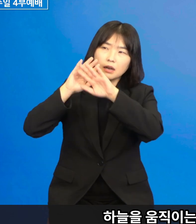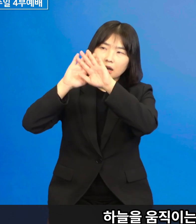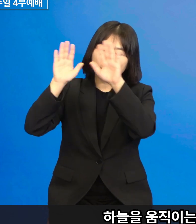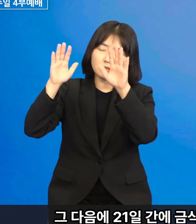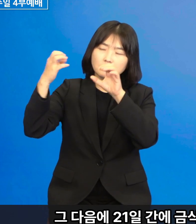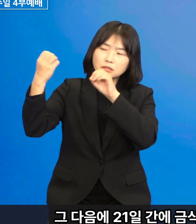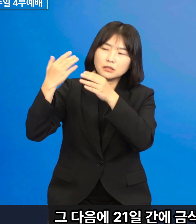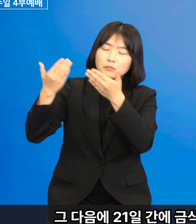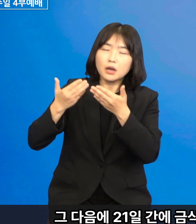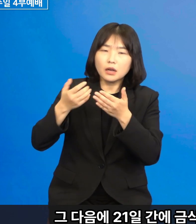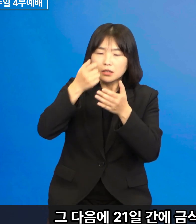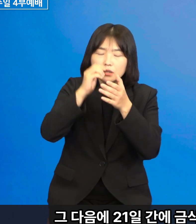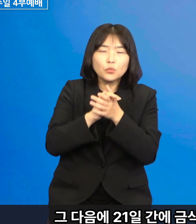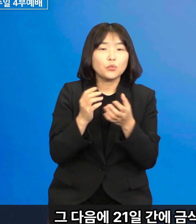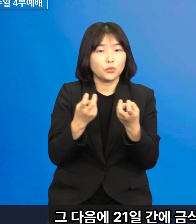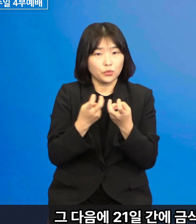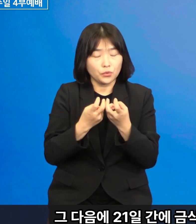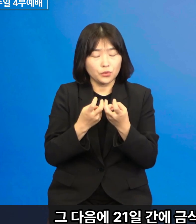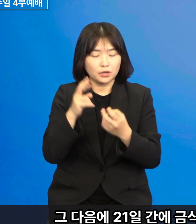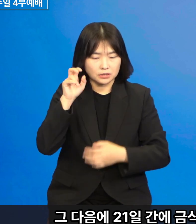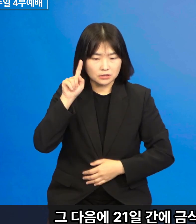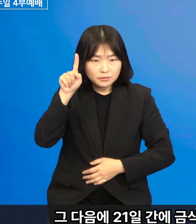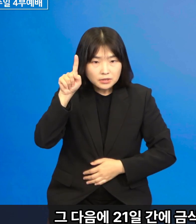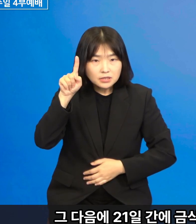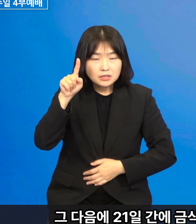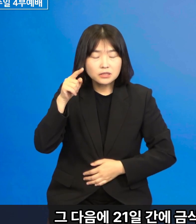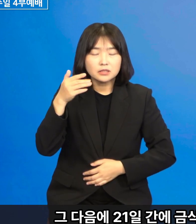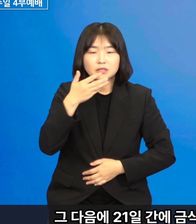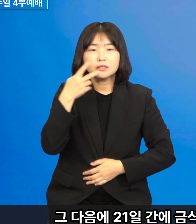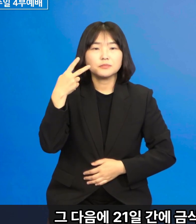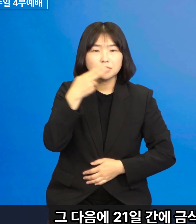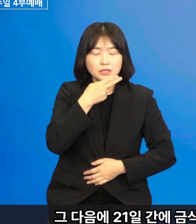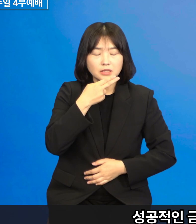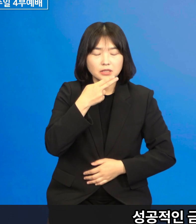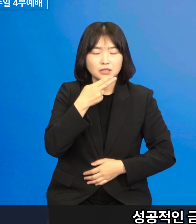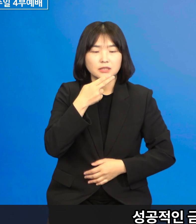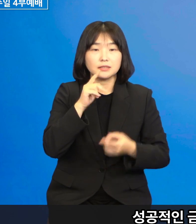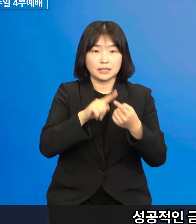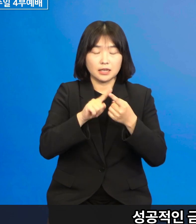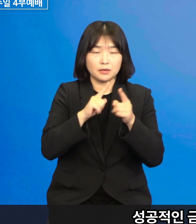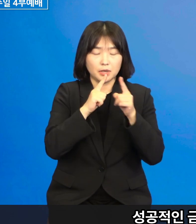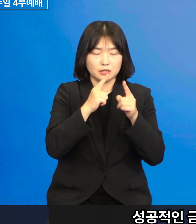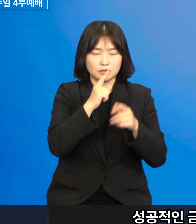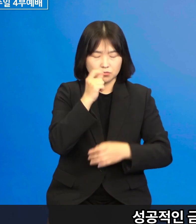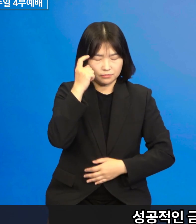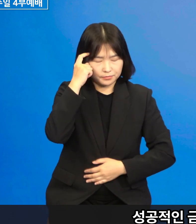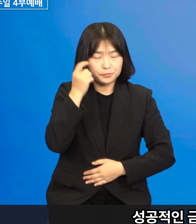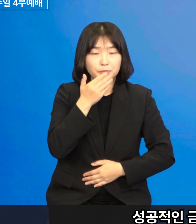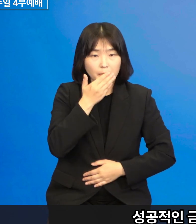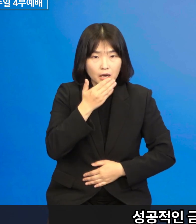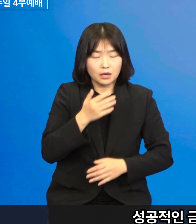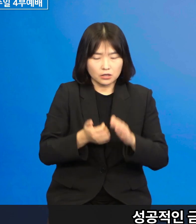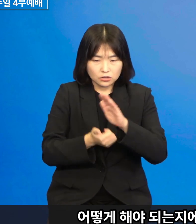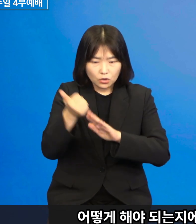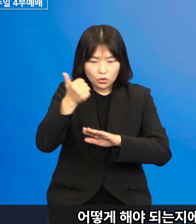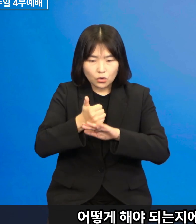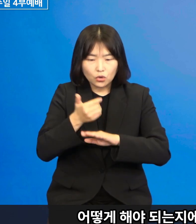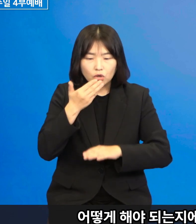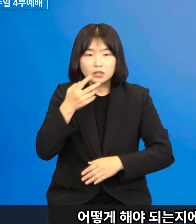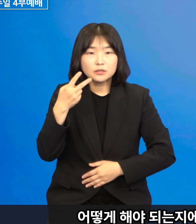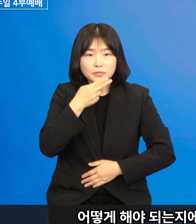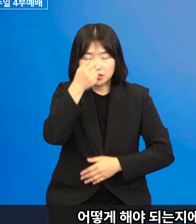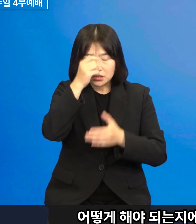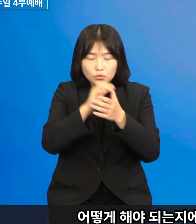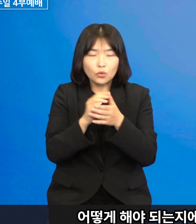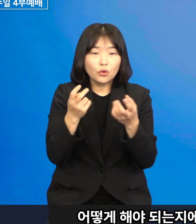있었는지, 그 다음에 21일간의 금식에 대한 말씀 묵상을 할 수 있고 성공적인 금식 기도를 하려면 어떻게 해야